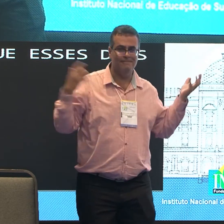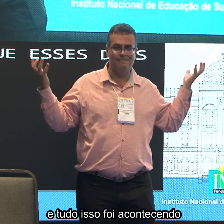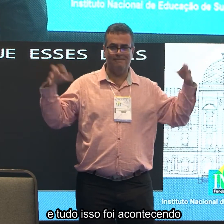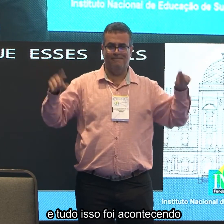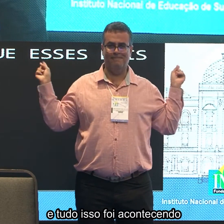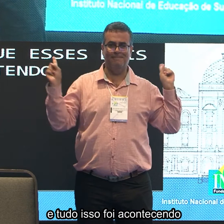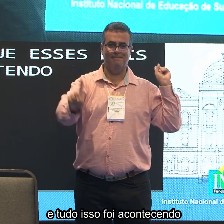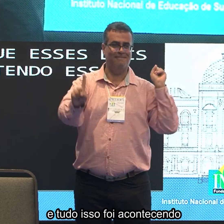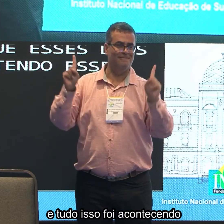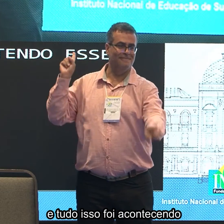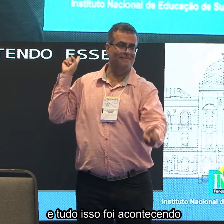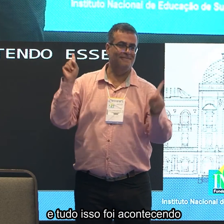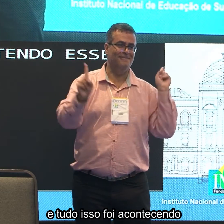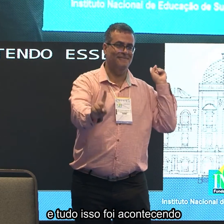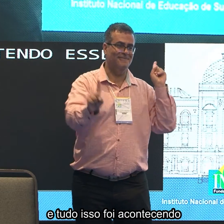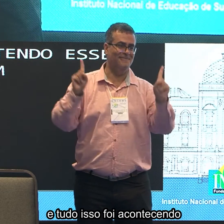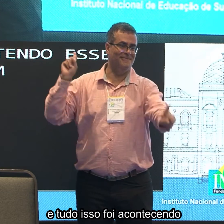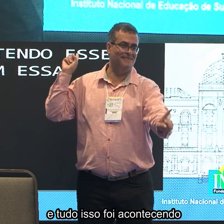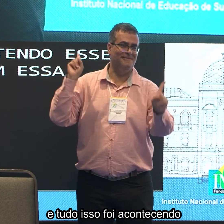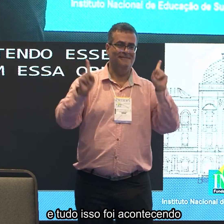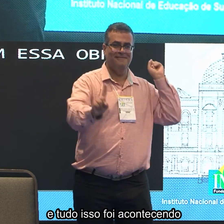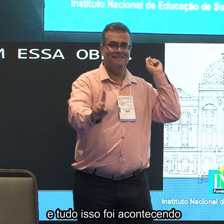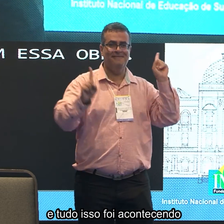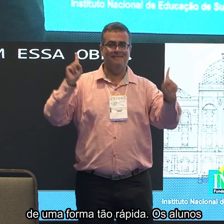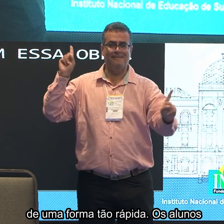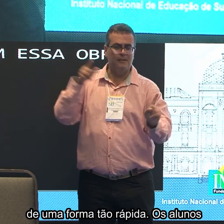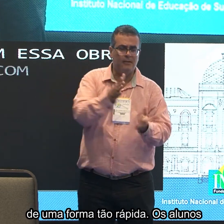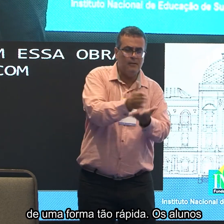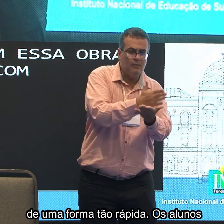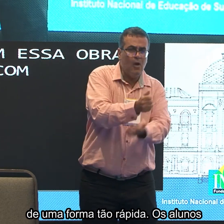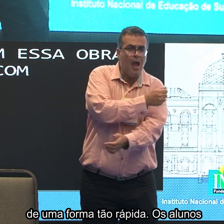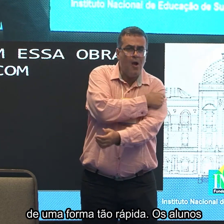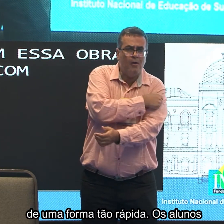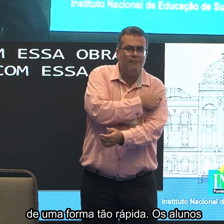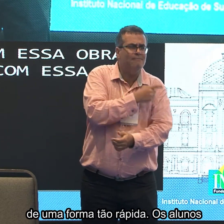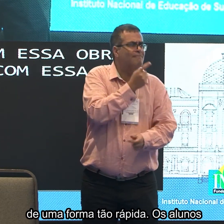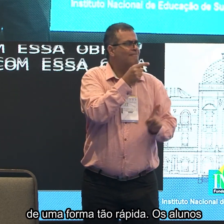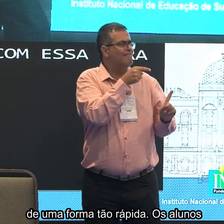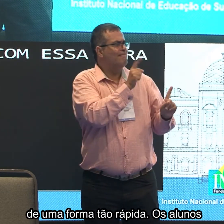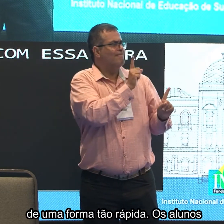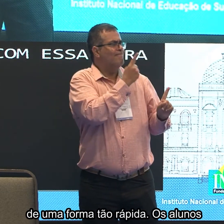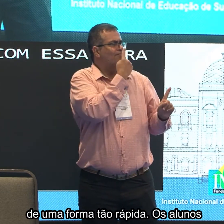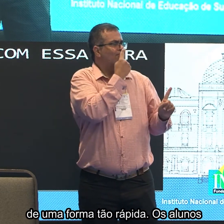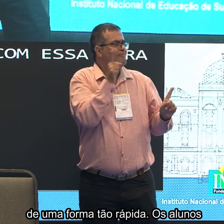Teve esse contato com essa obra e tudo isso foi acontecendo de uma forma tão rápida. E os alunos